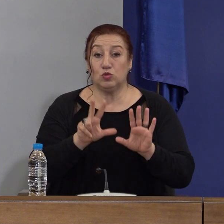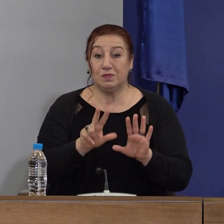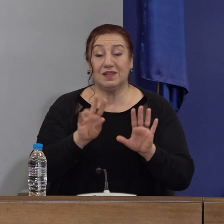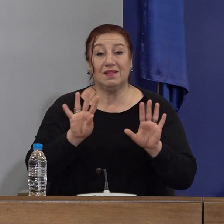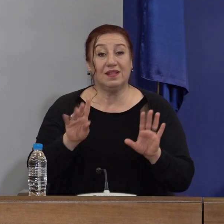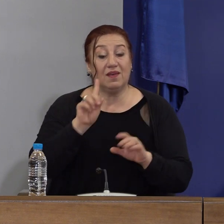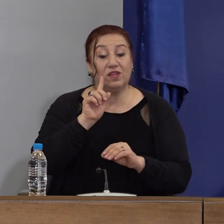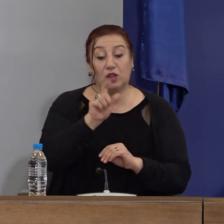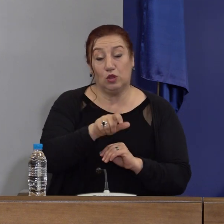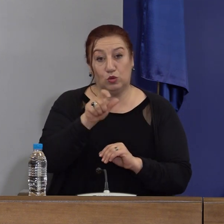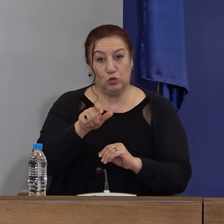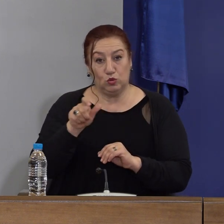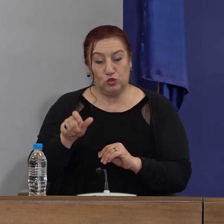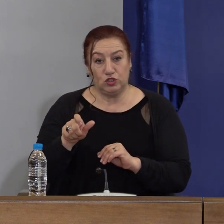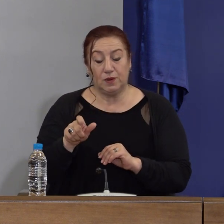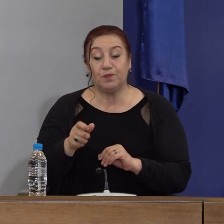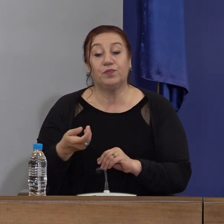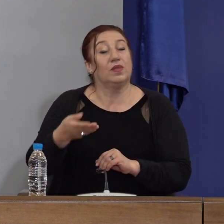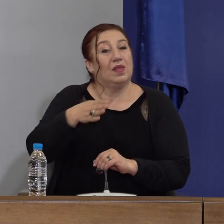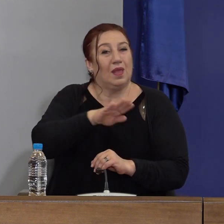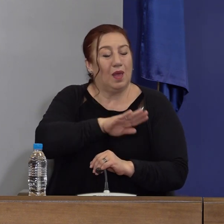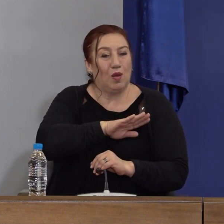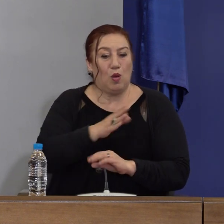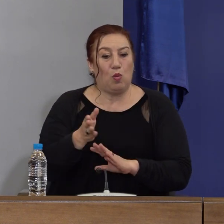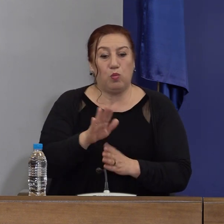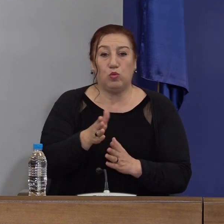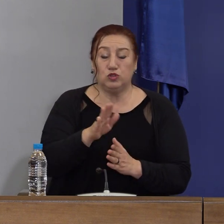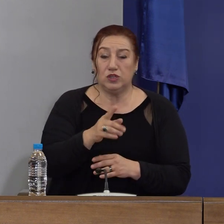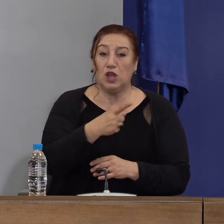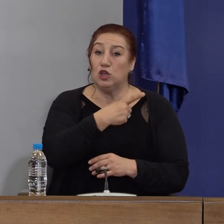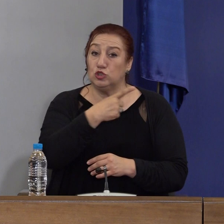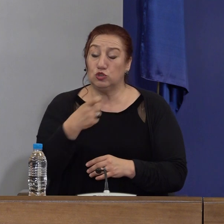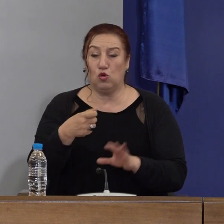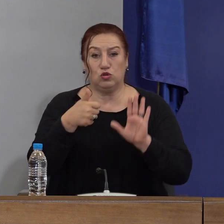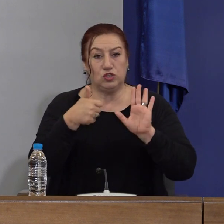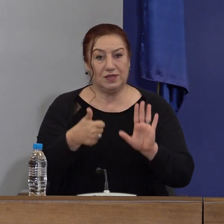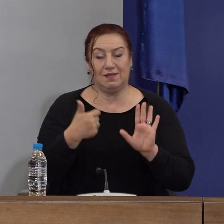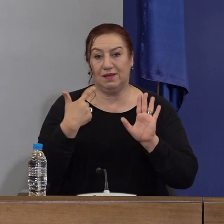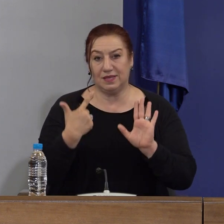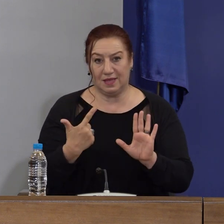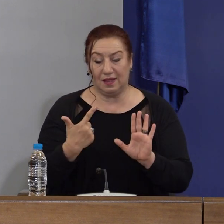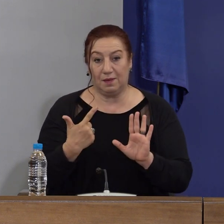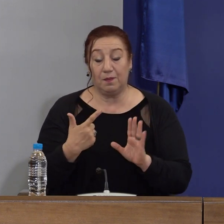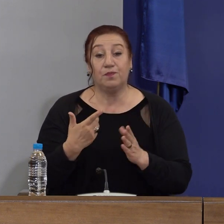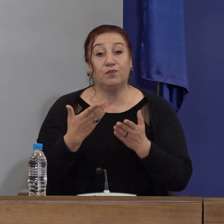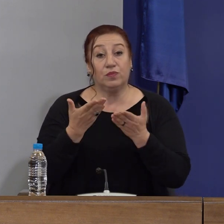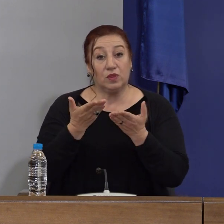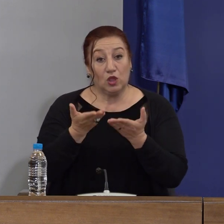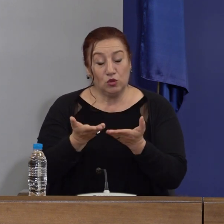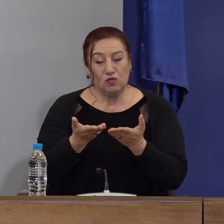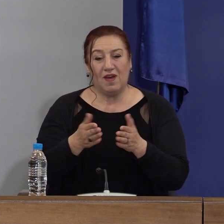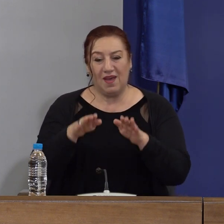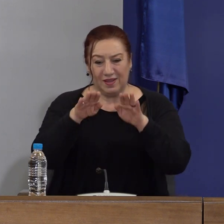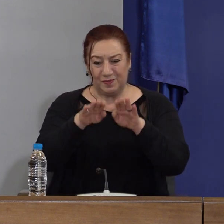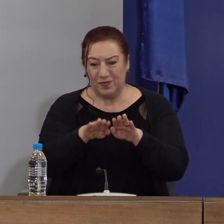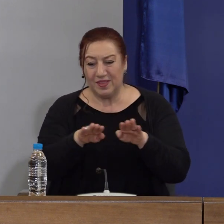2889 души, а починалите са 167. Това ниско